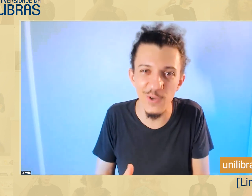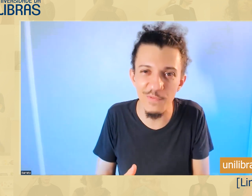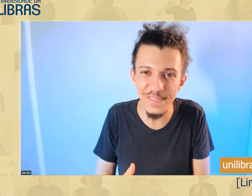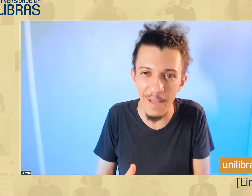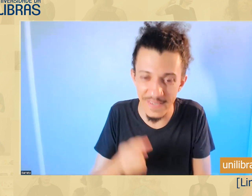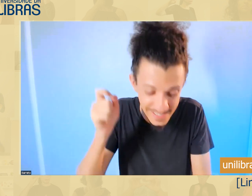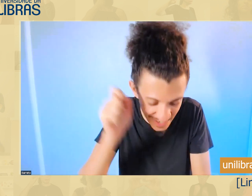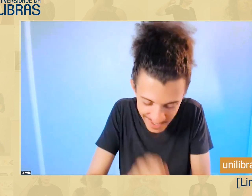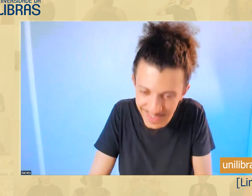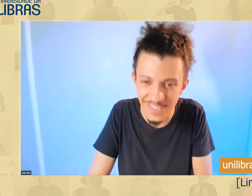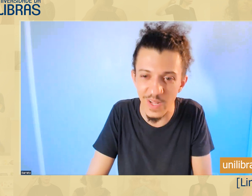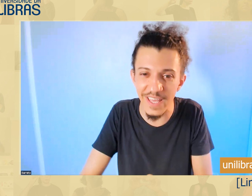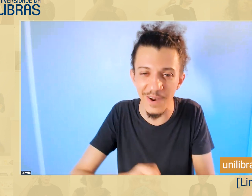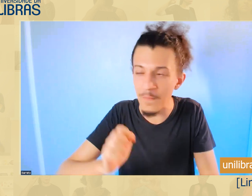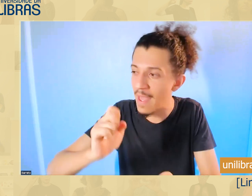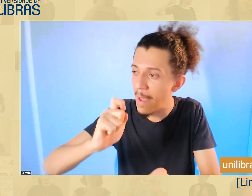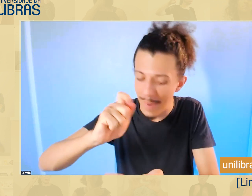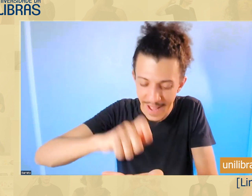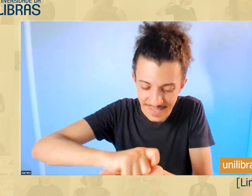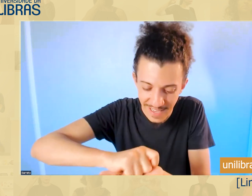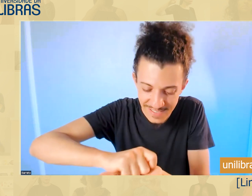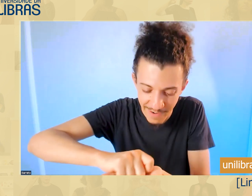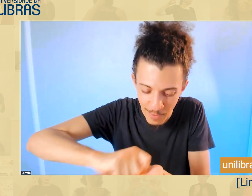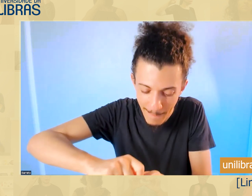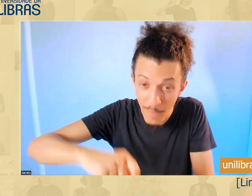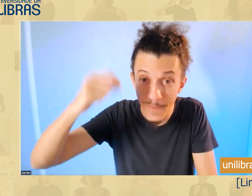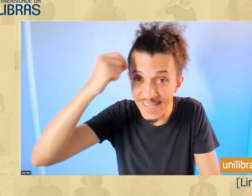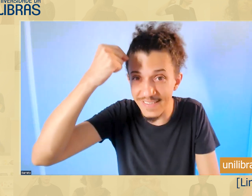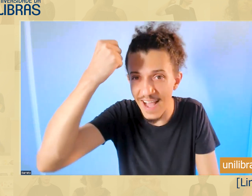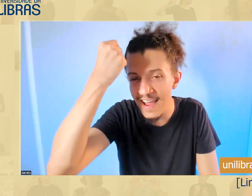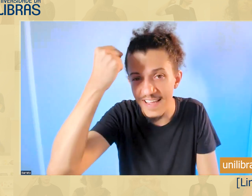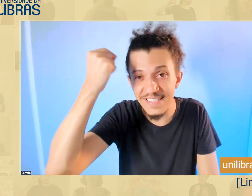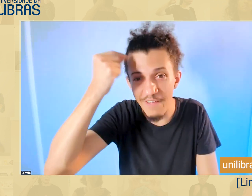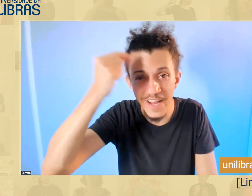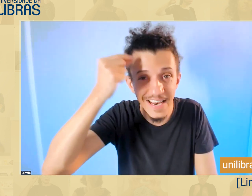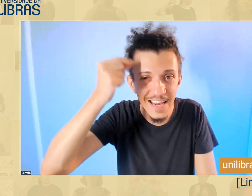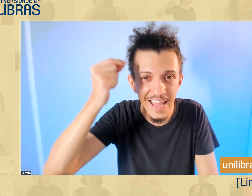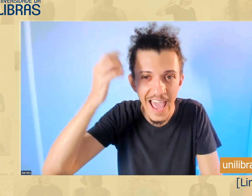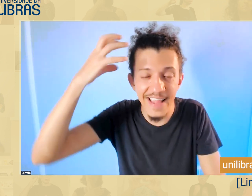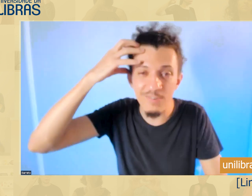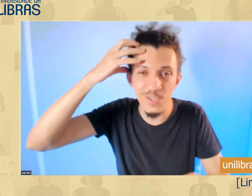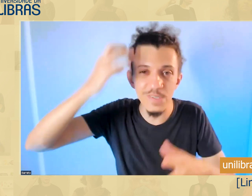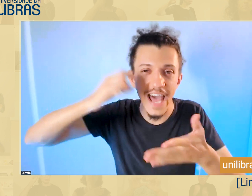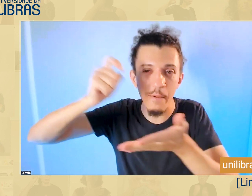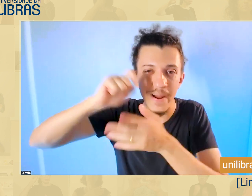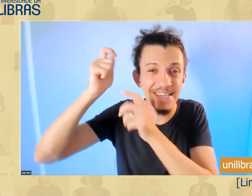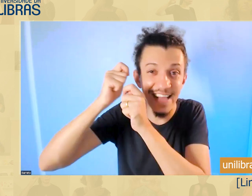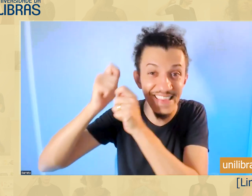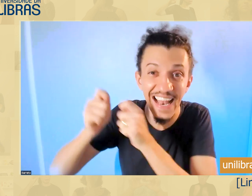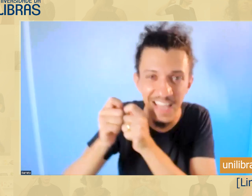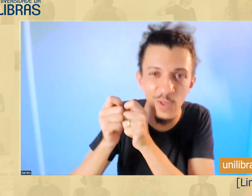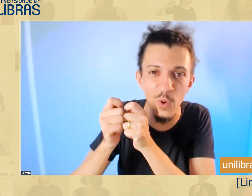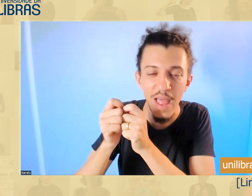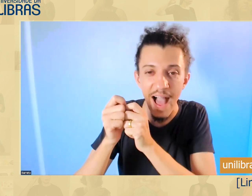papel de novo, sabe? Você faz a anotação daquilo, parece que está escrevendo no papel, mas parece que está escrevendo aquilo ali é dentro do seu cérebro, parece que